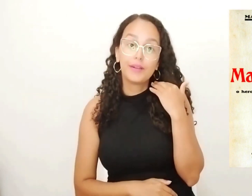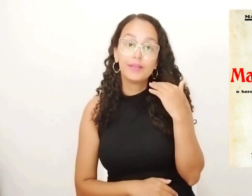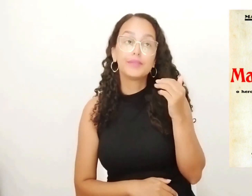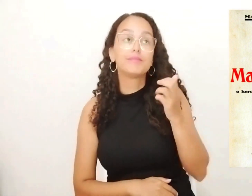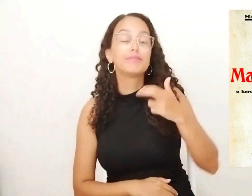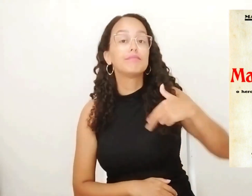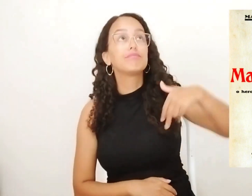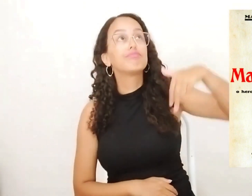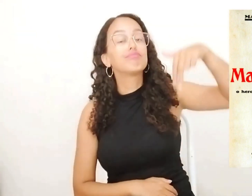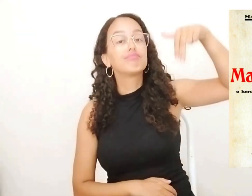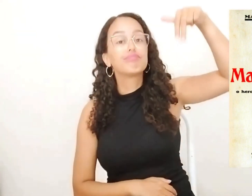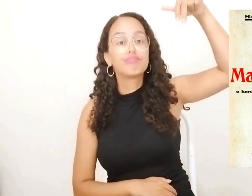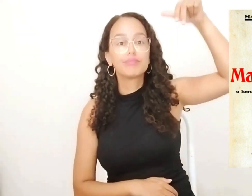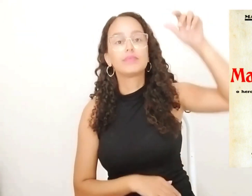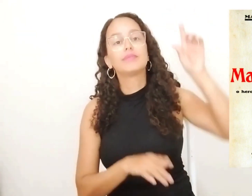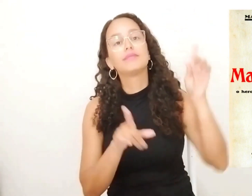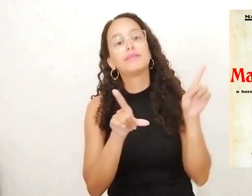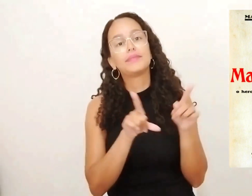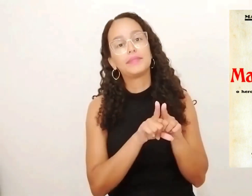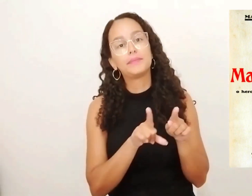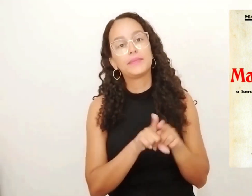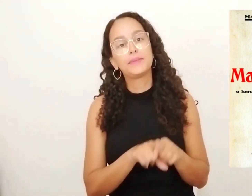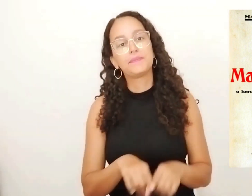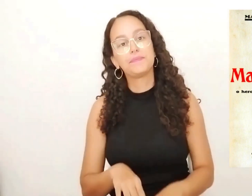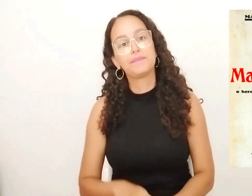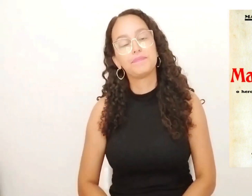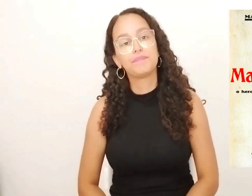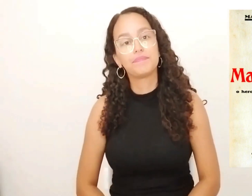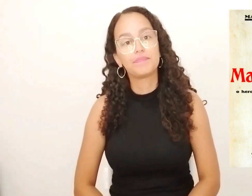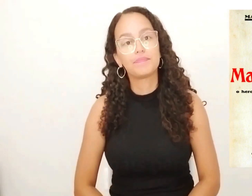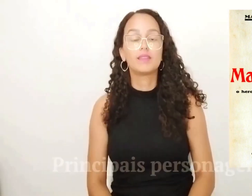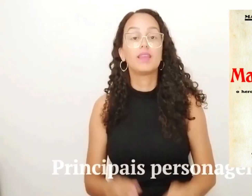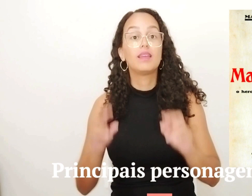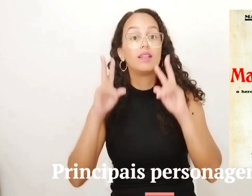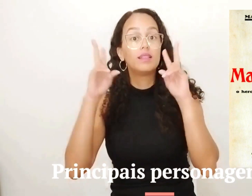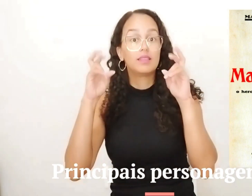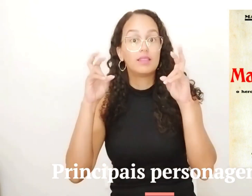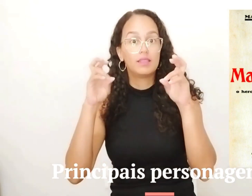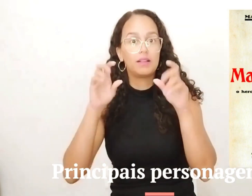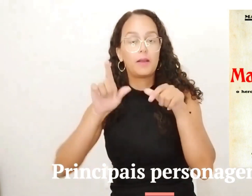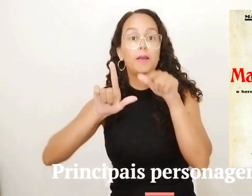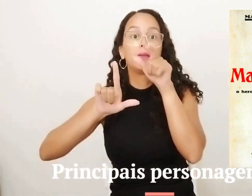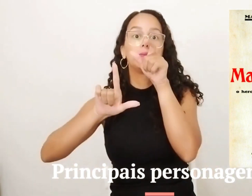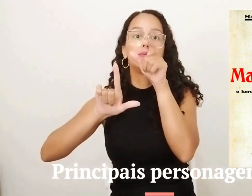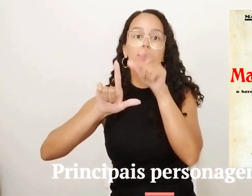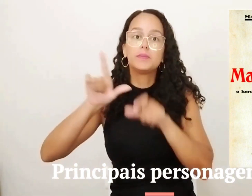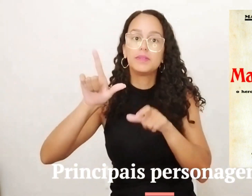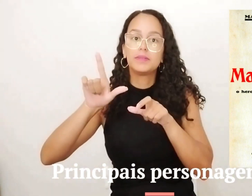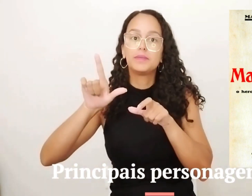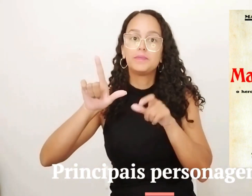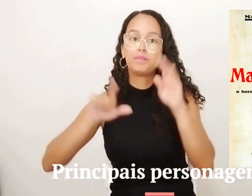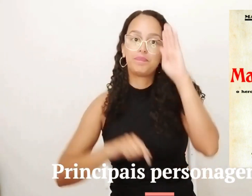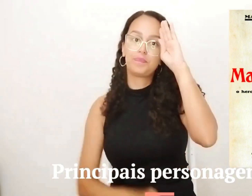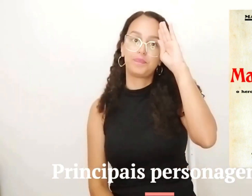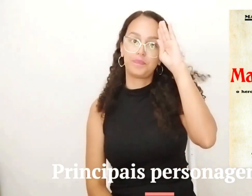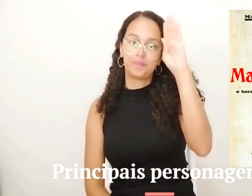O livro de Mário de Andrade está cheio de personagens que retratam